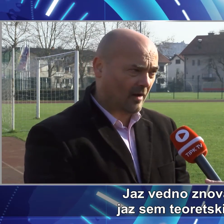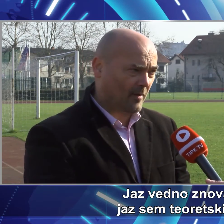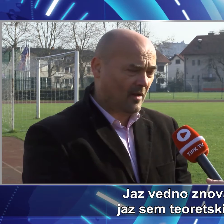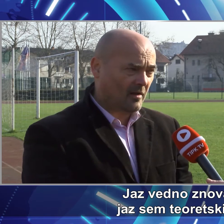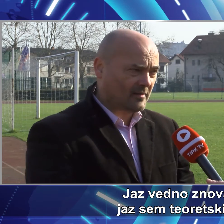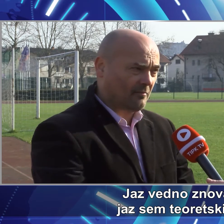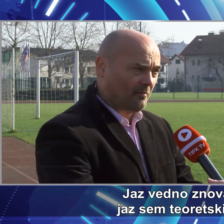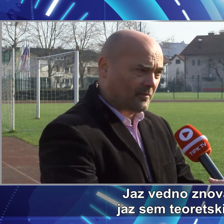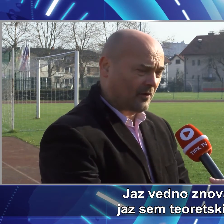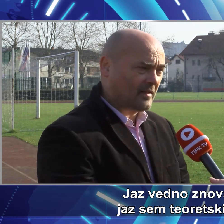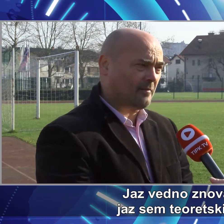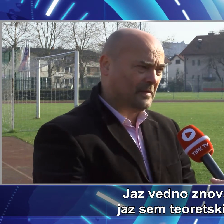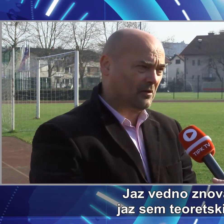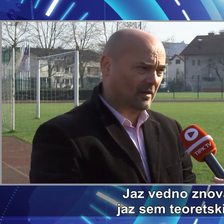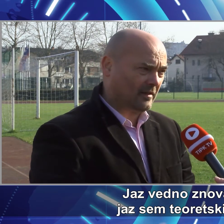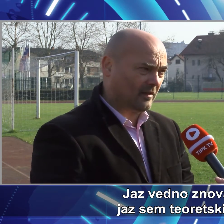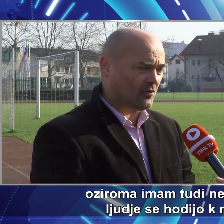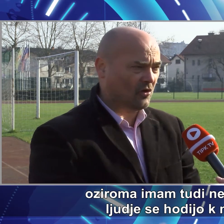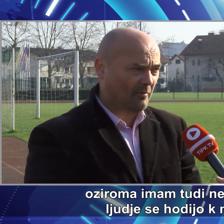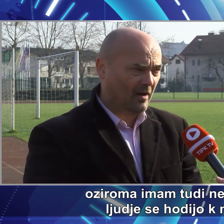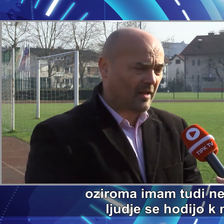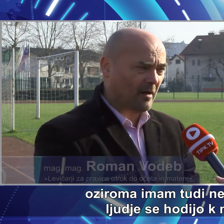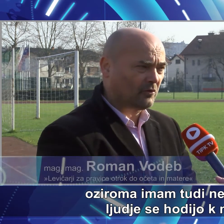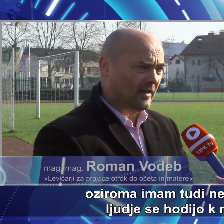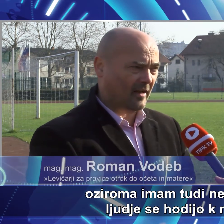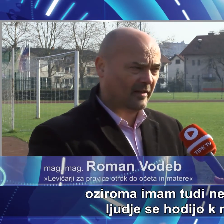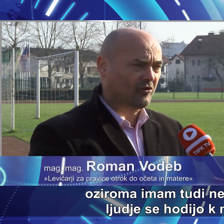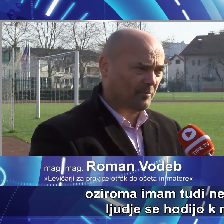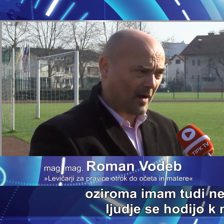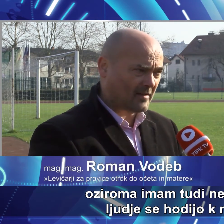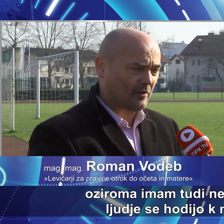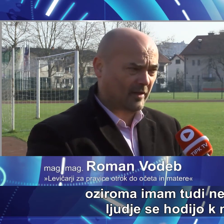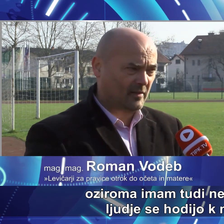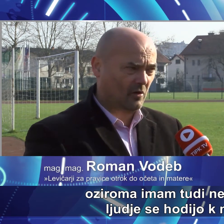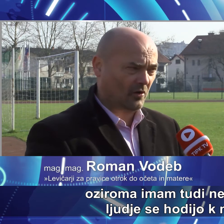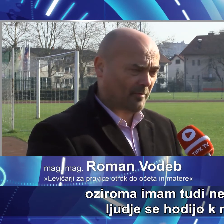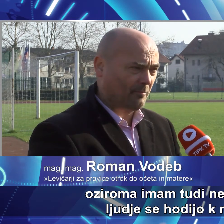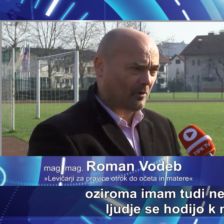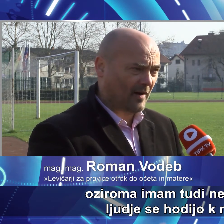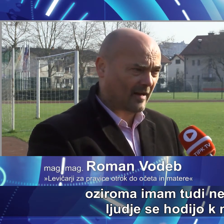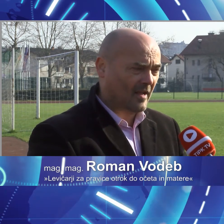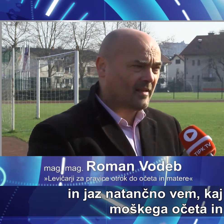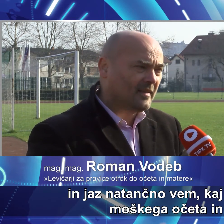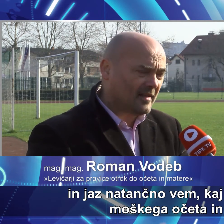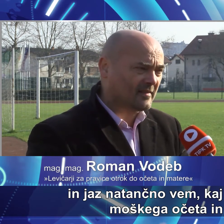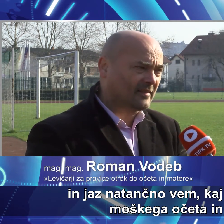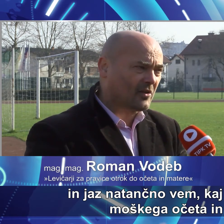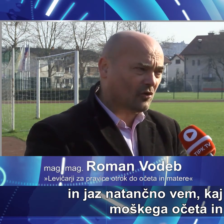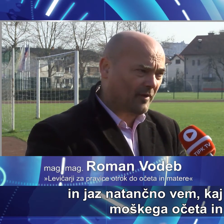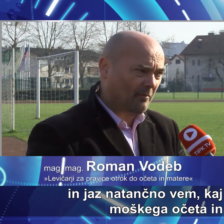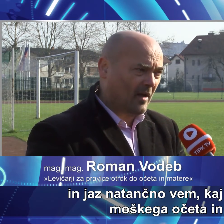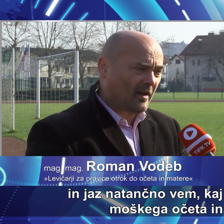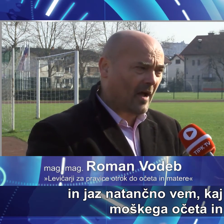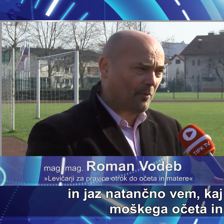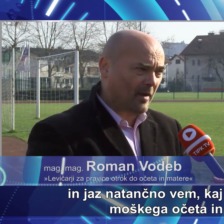teoretski psihoanalitik, oziroma imam tudi neke klinične prakse, ljudje se hodijo k meni pogovarjati in jaz natančno vem, kaj pomeni, če